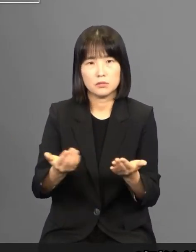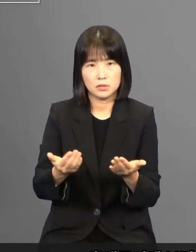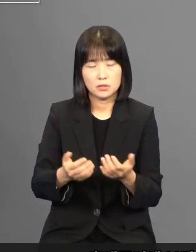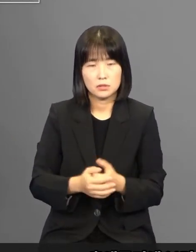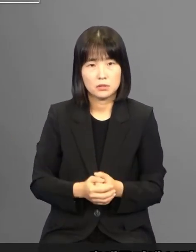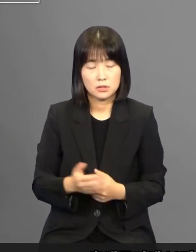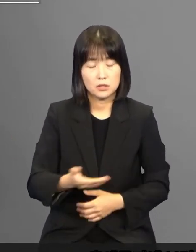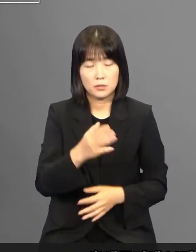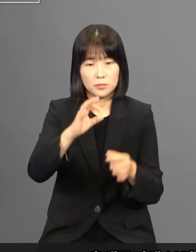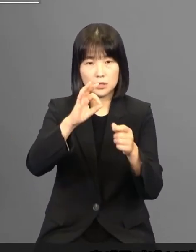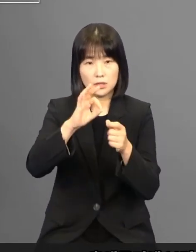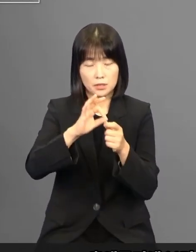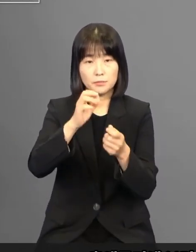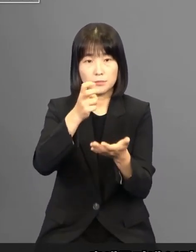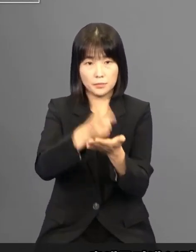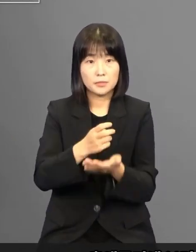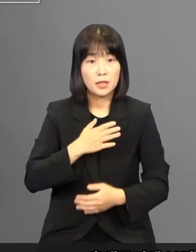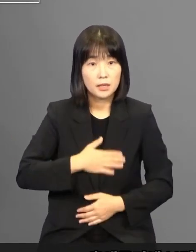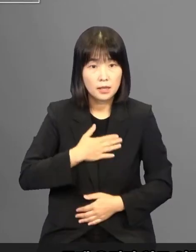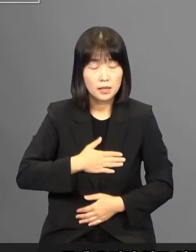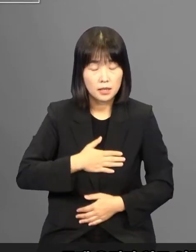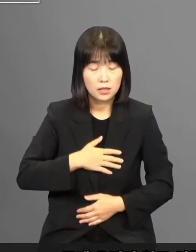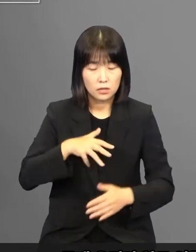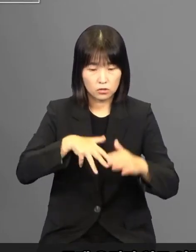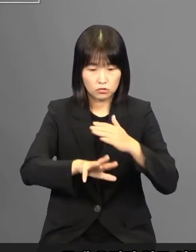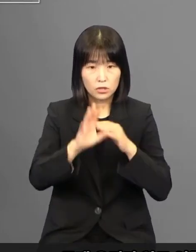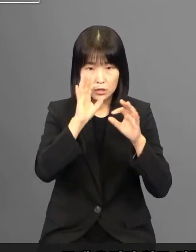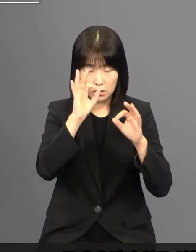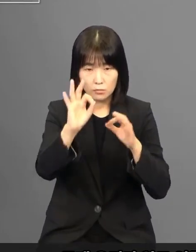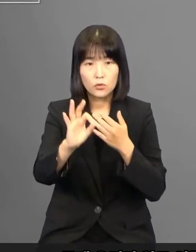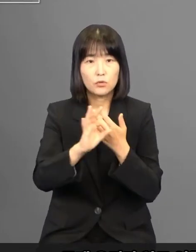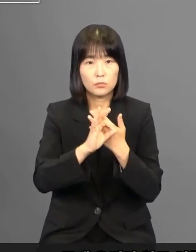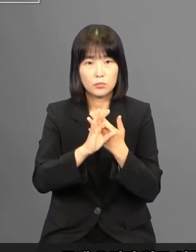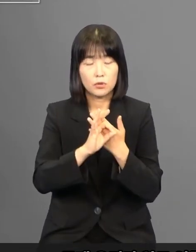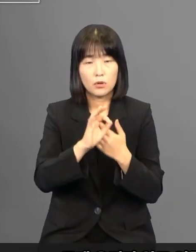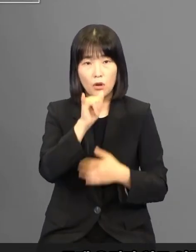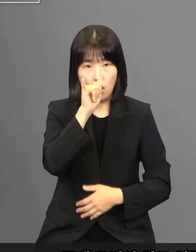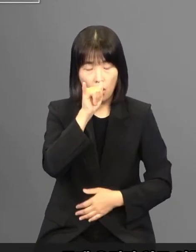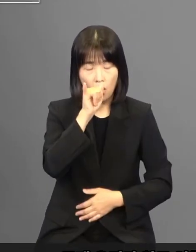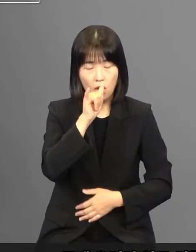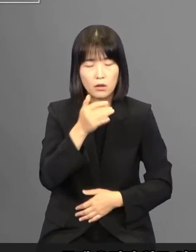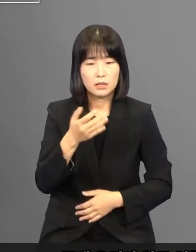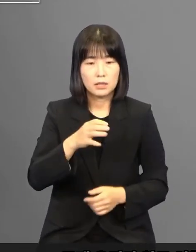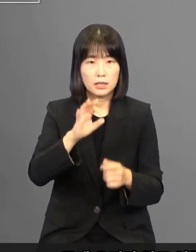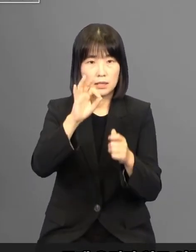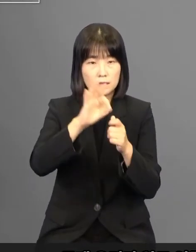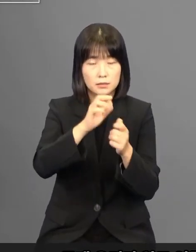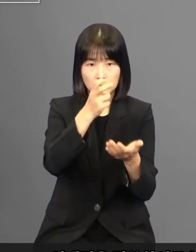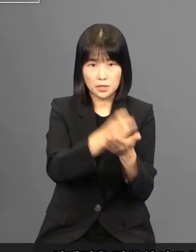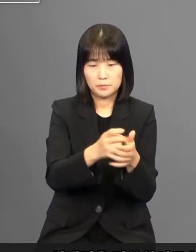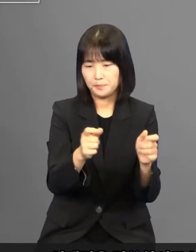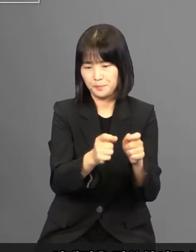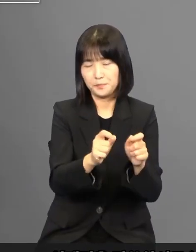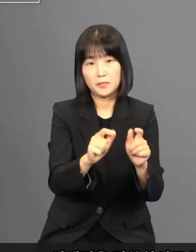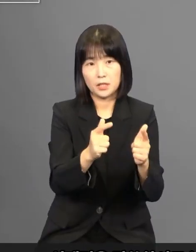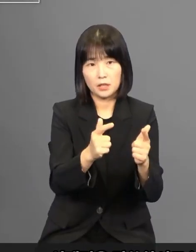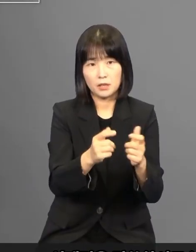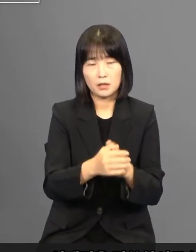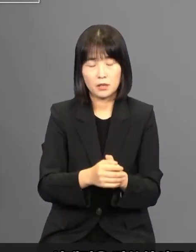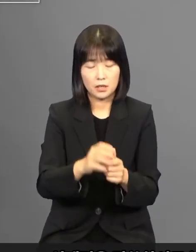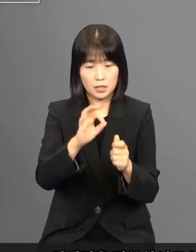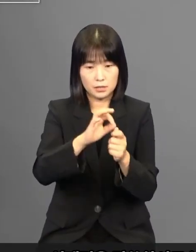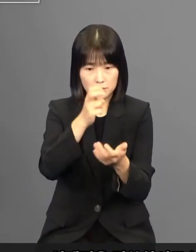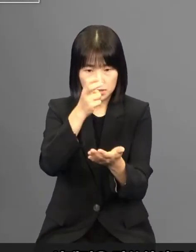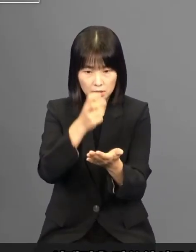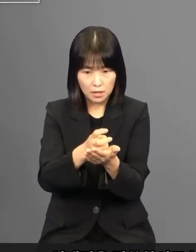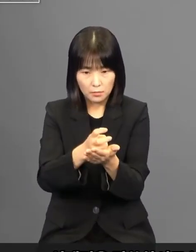아실 겁니다. 출애굽기에 보면 십계명이 하나하나 나와요. 근데 우리가 알고 있듯이 십계명이 그렇게 짧지 않고 원래 십계명을 말씀하시고